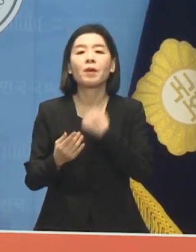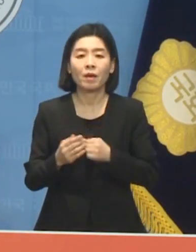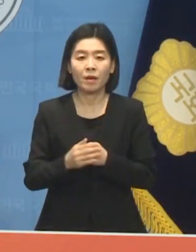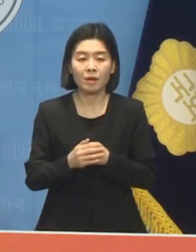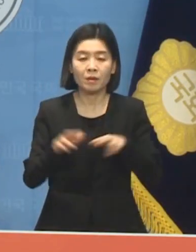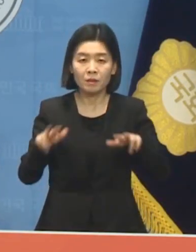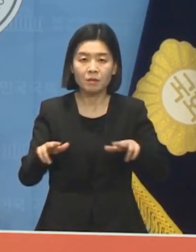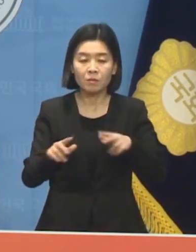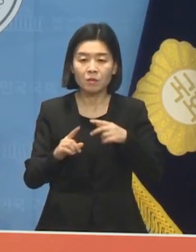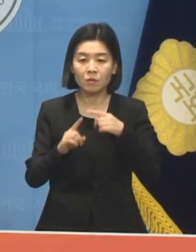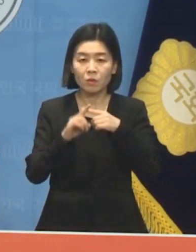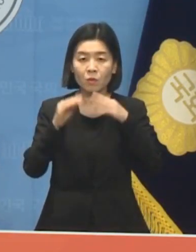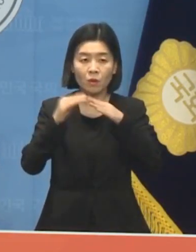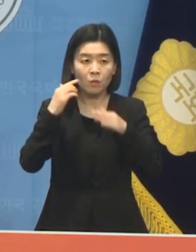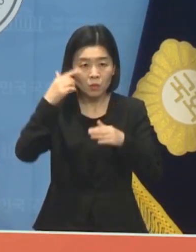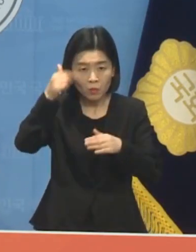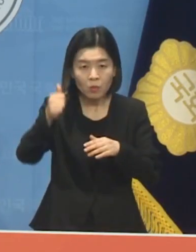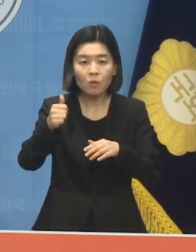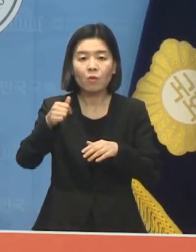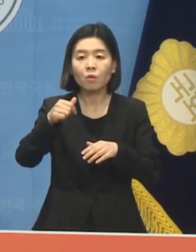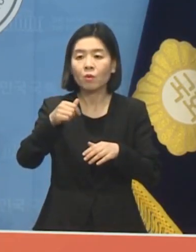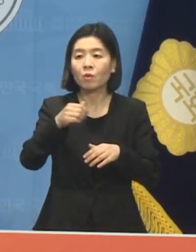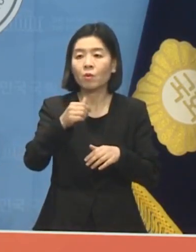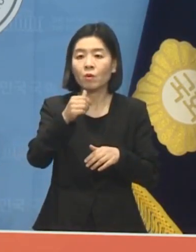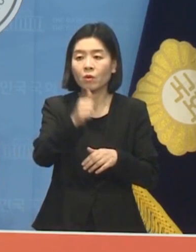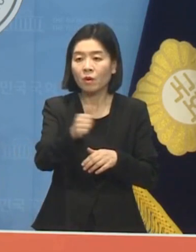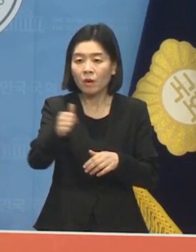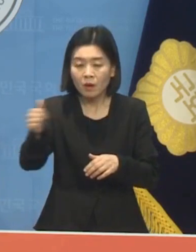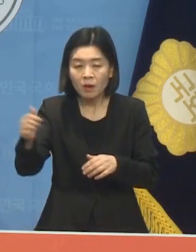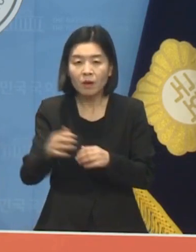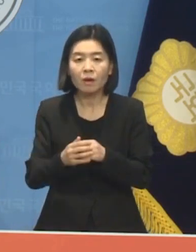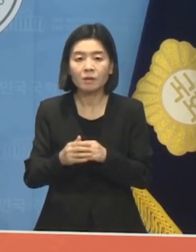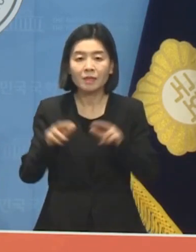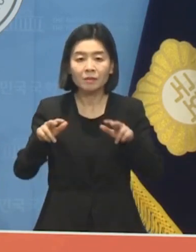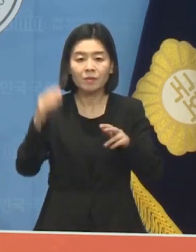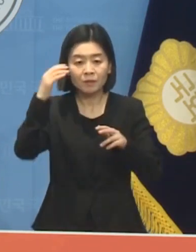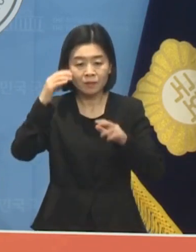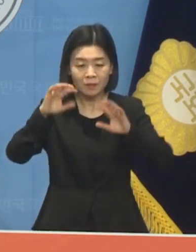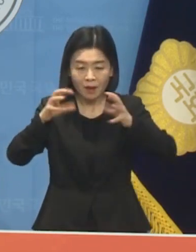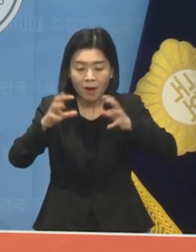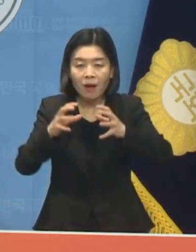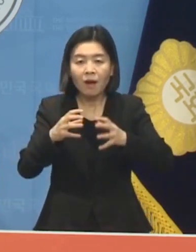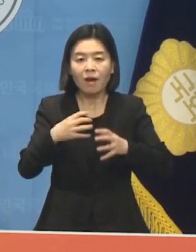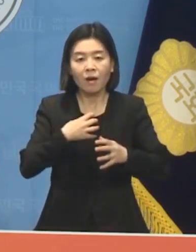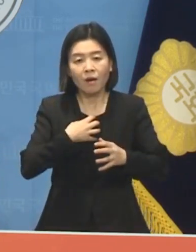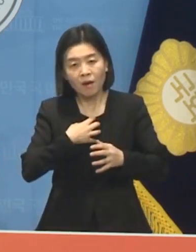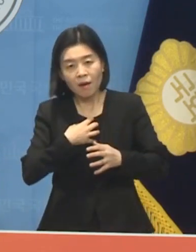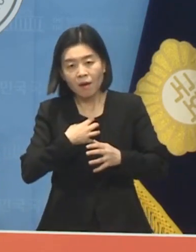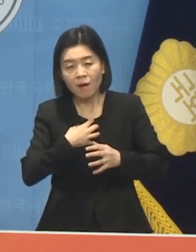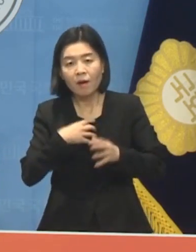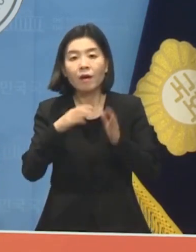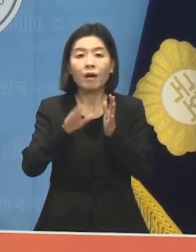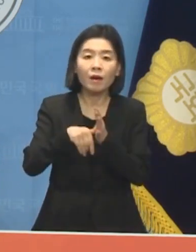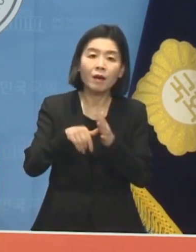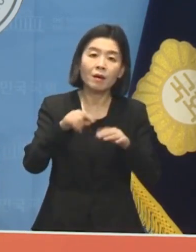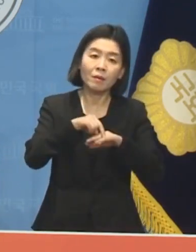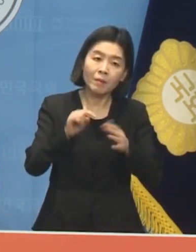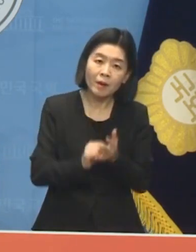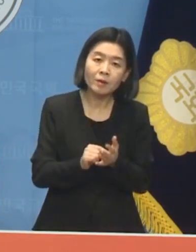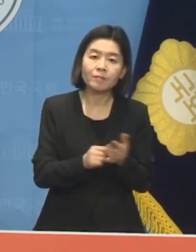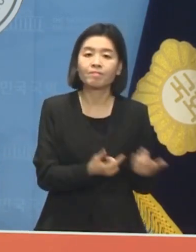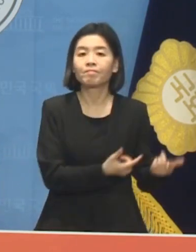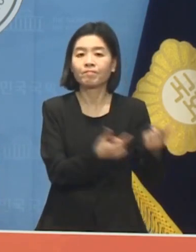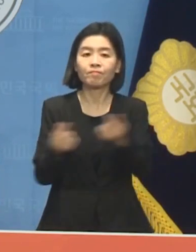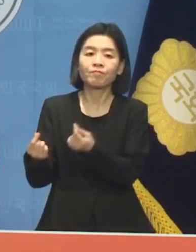많은 목회자들이 오늘의 이 대한민국의 그 기로에 서 있는 이 위기에서 마음을 같이